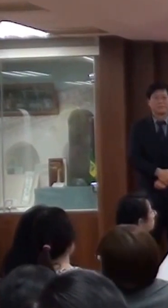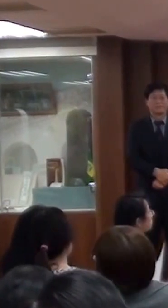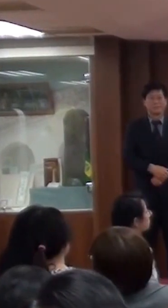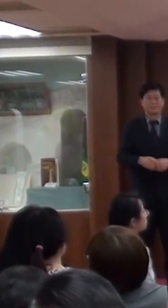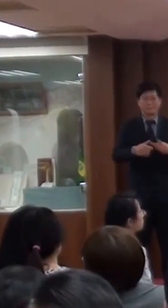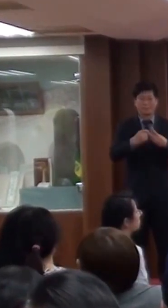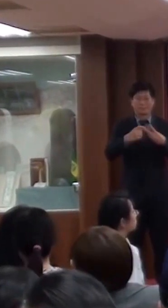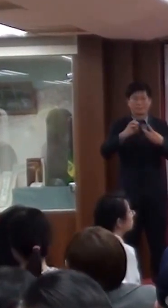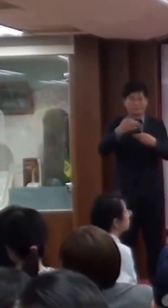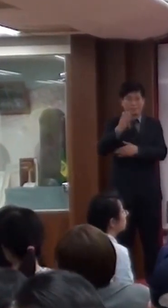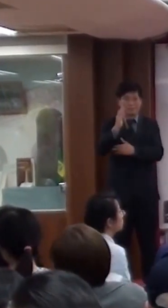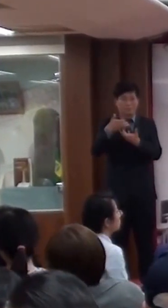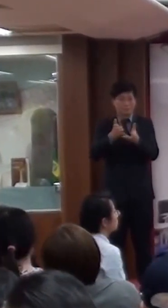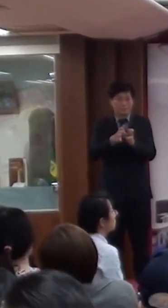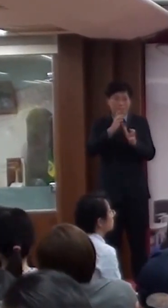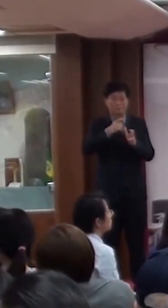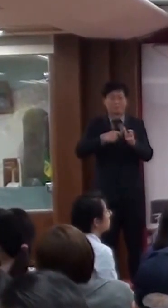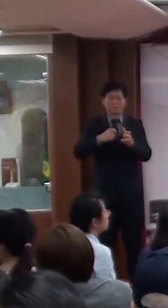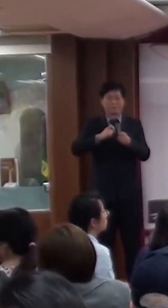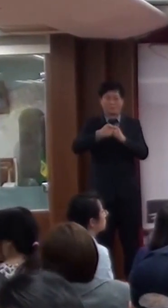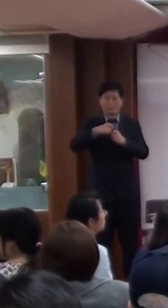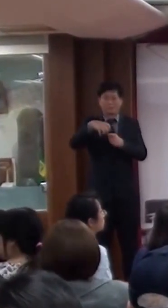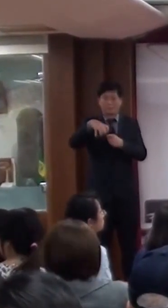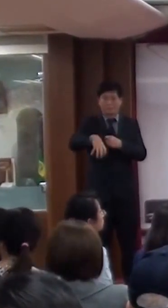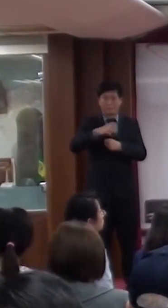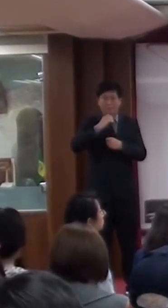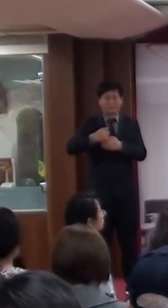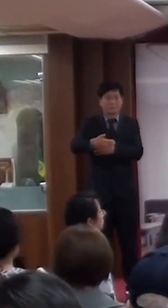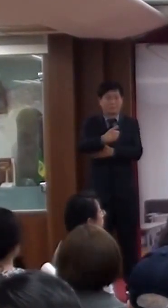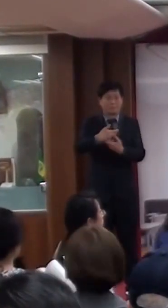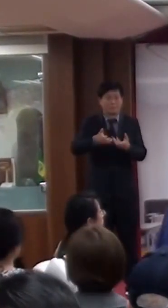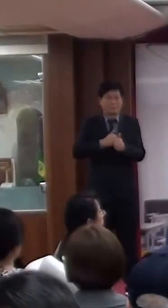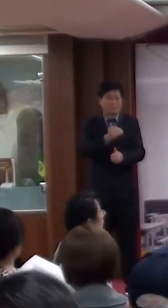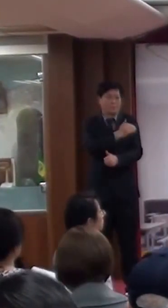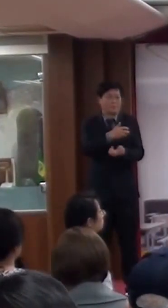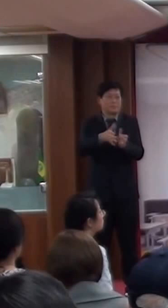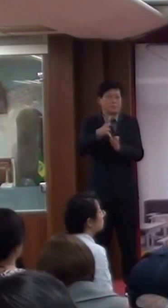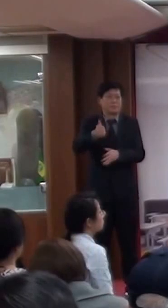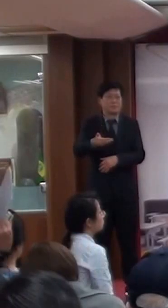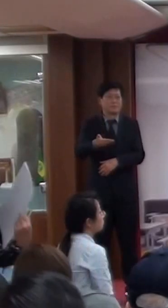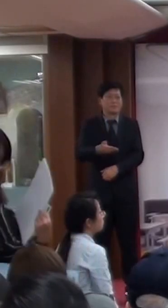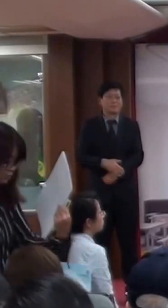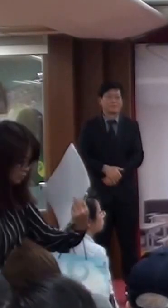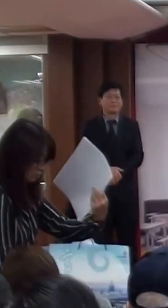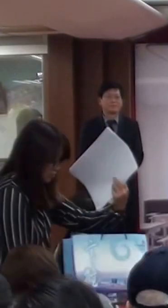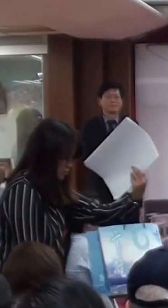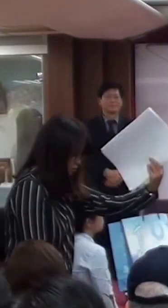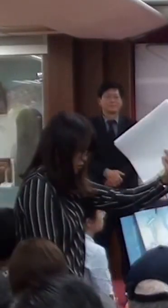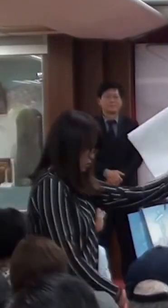财政部赋税署稽征行政组陈慧启组长。